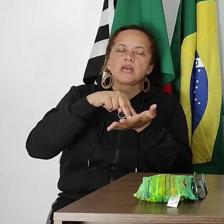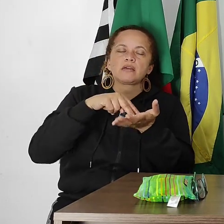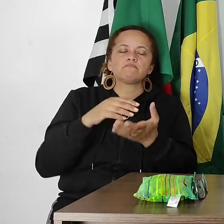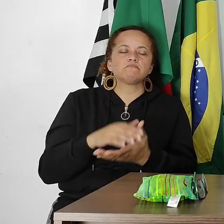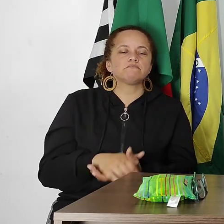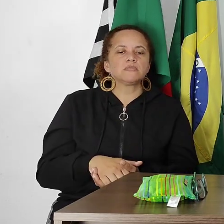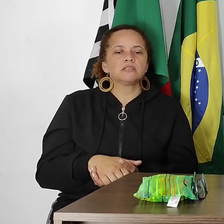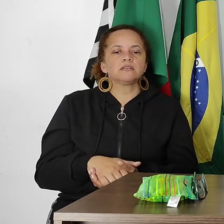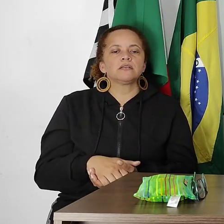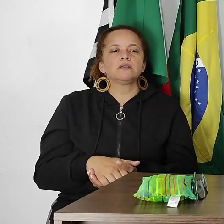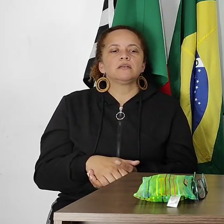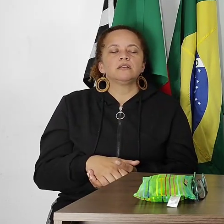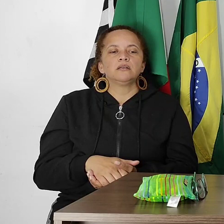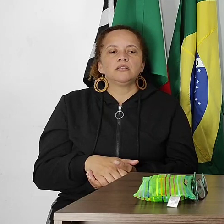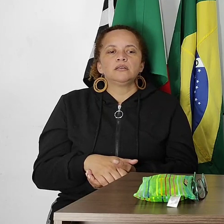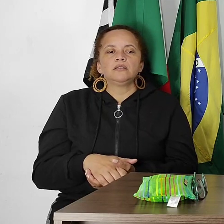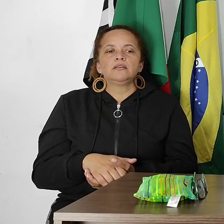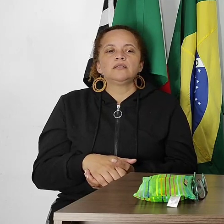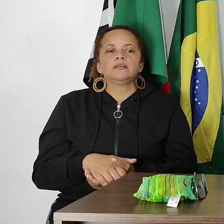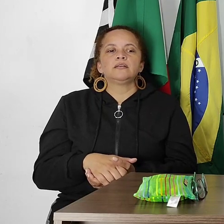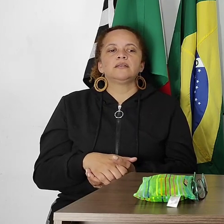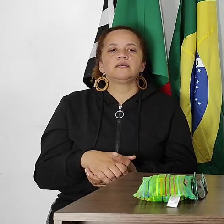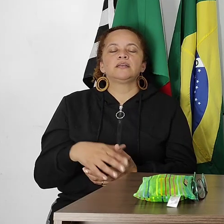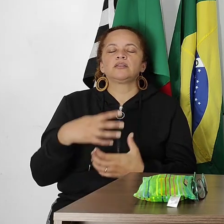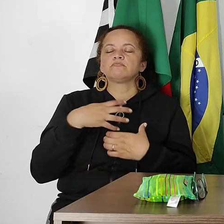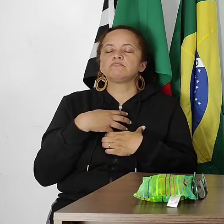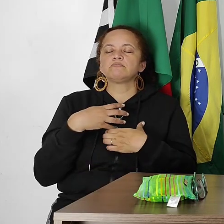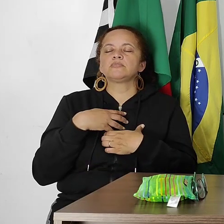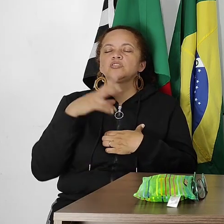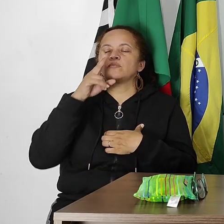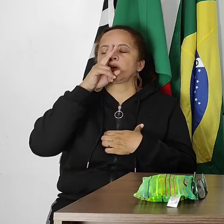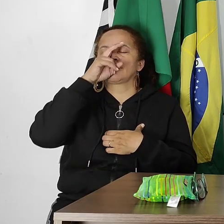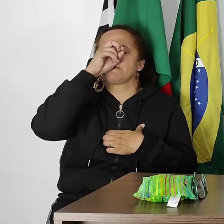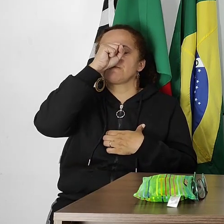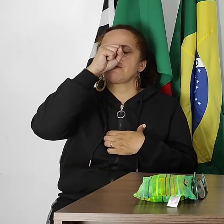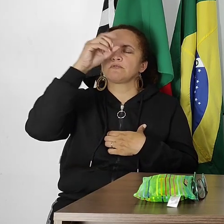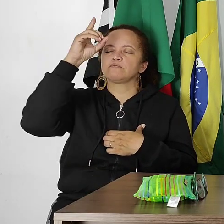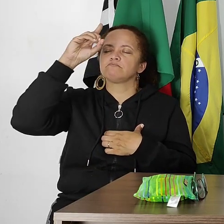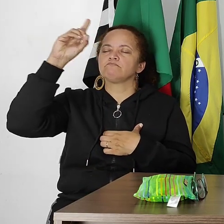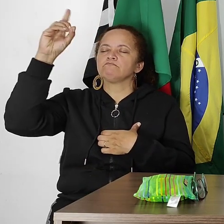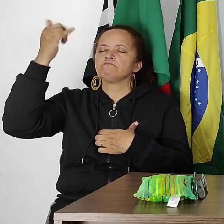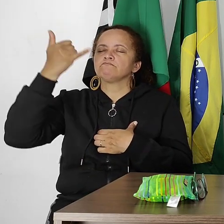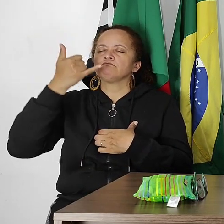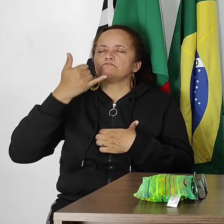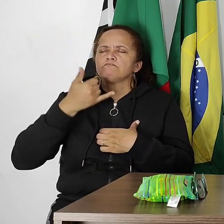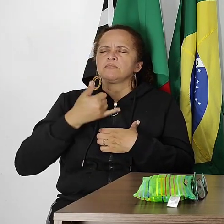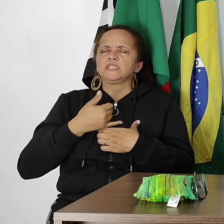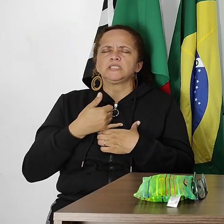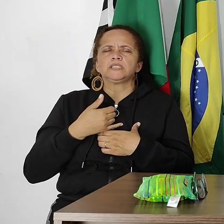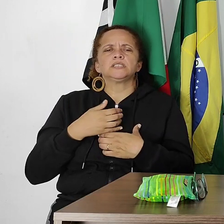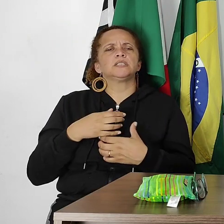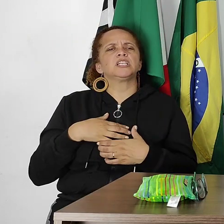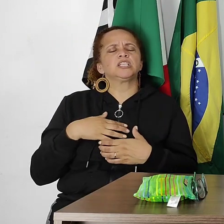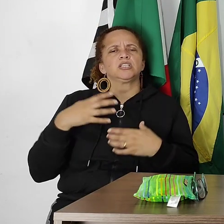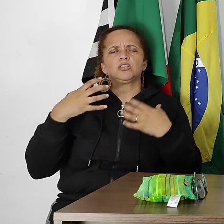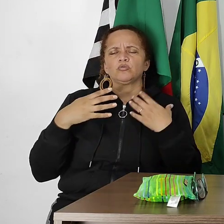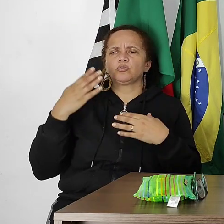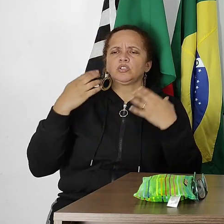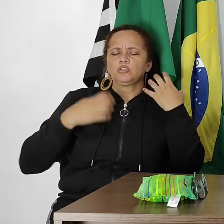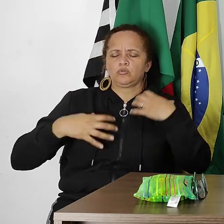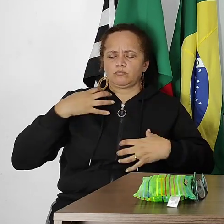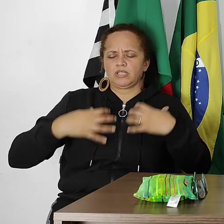aí eu recebi uma força tão grande, levantei, ainda com sintomas, tomei banho, comi